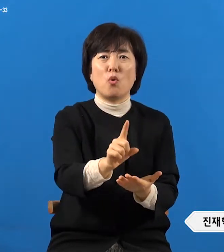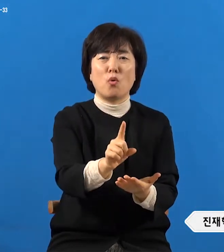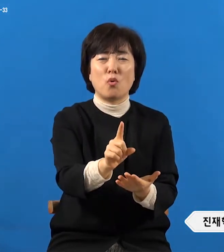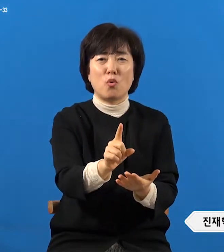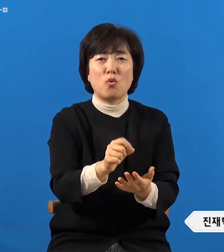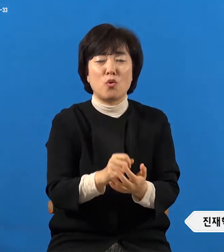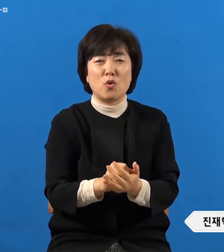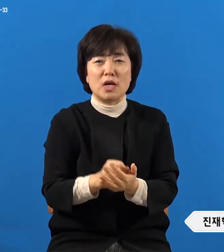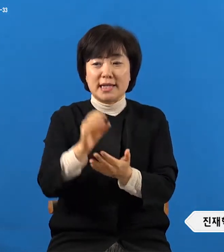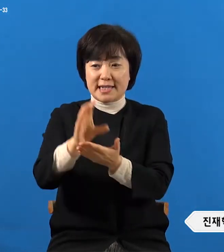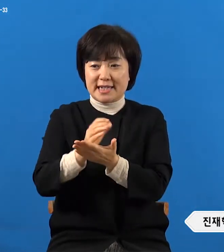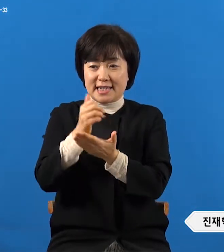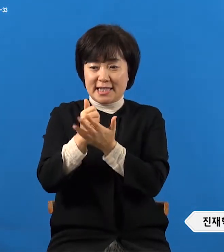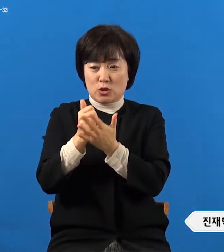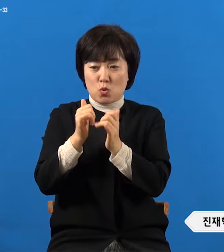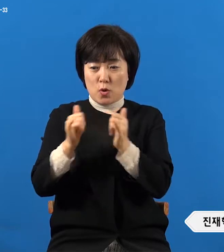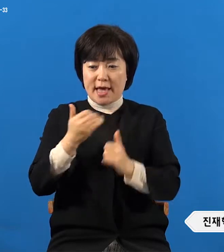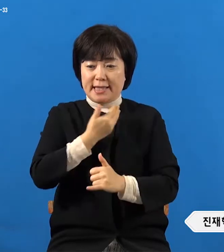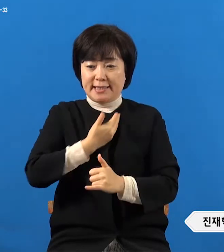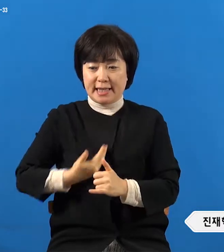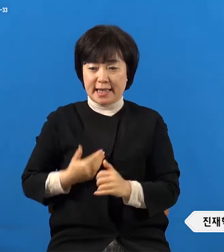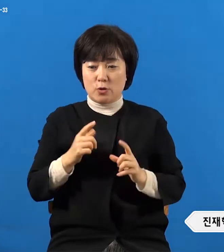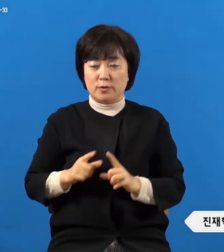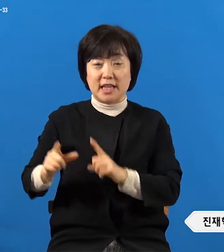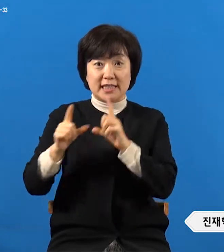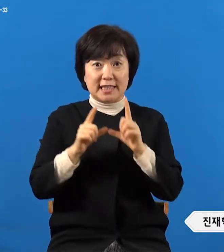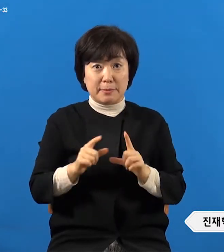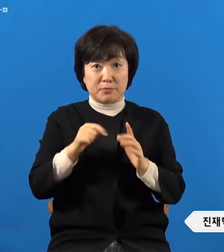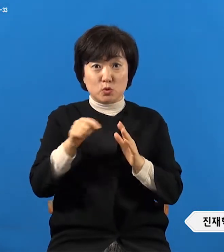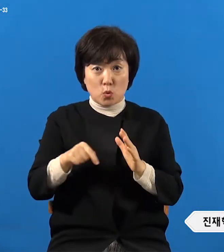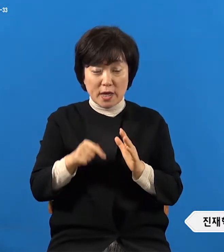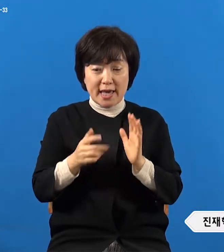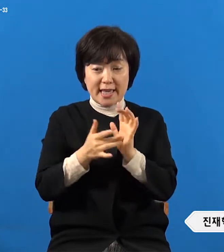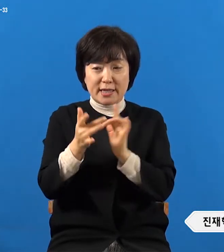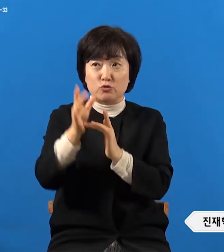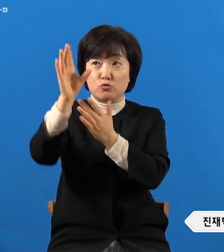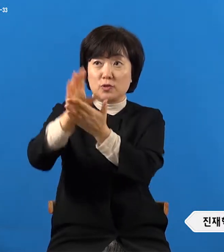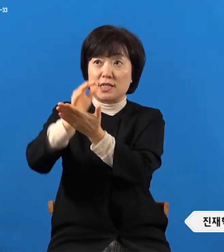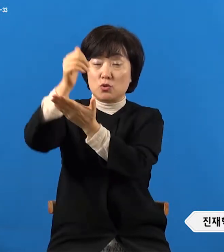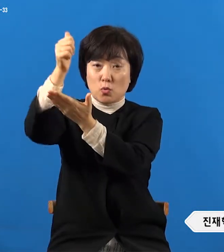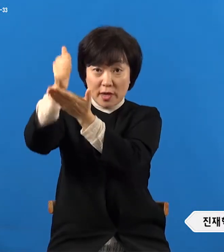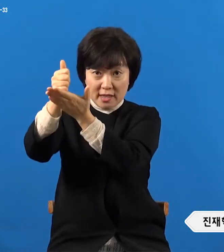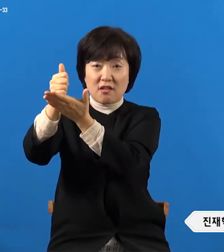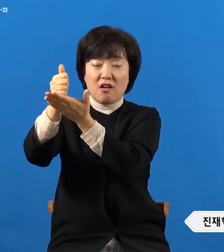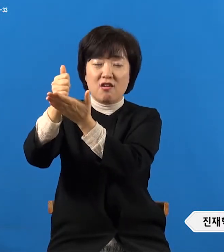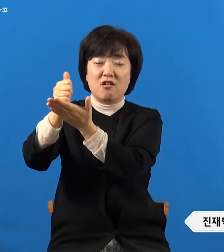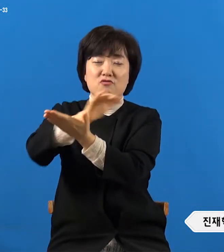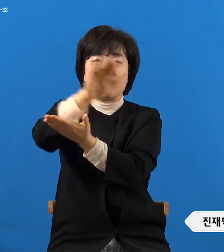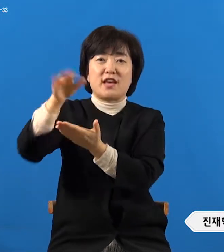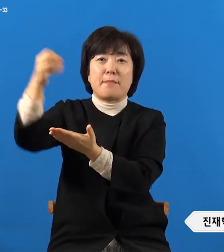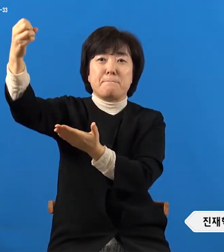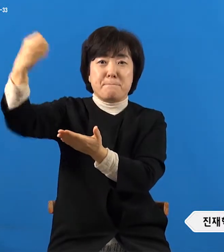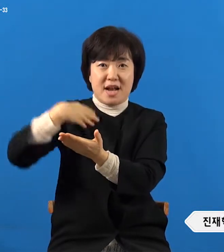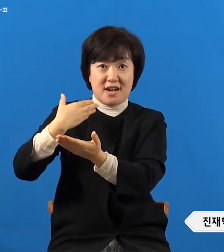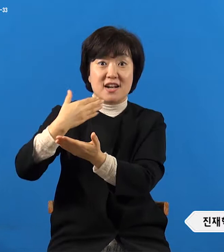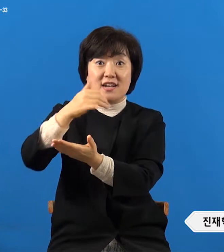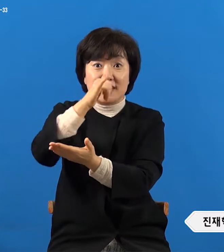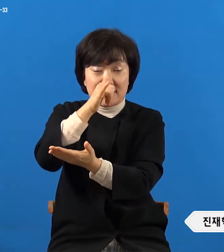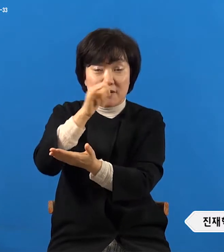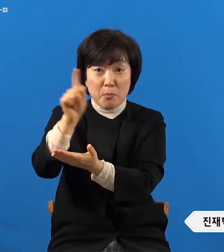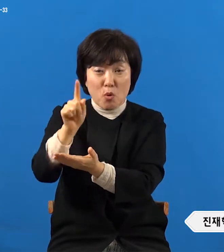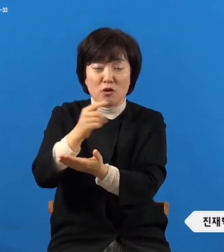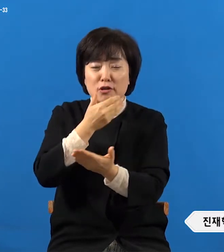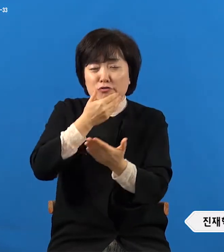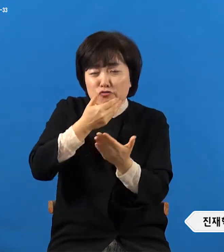무엇인가? 오늘 그리스도의 제자로 사는 삶 가운데 예수 그리스도께서 우리에게 말씀하십니다.